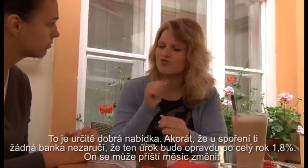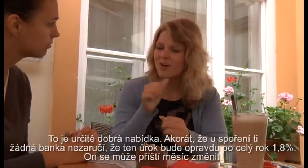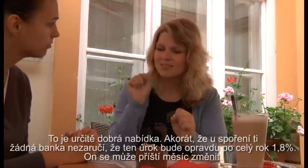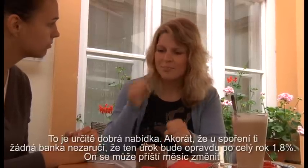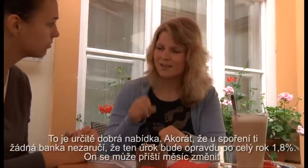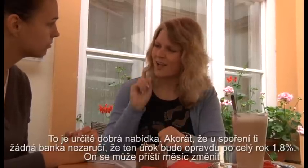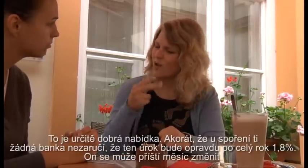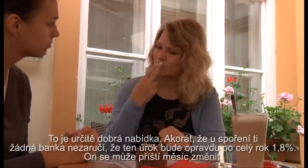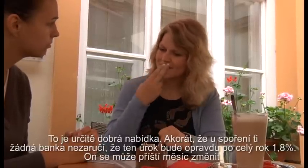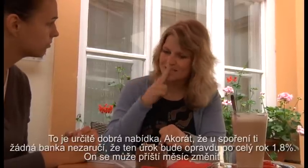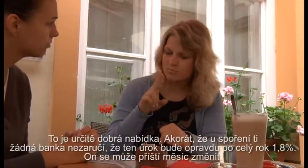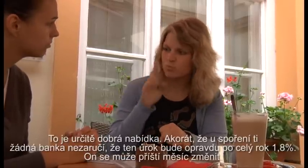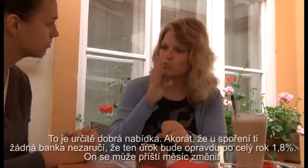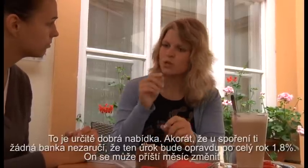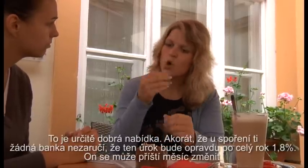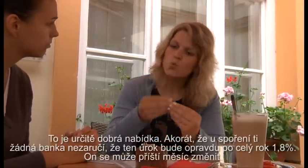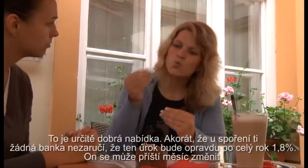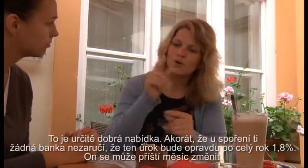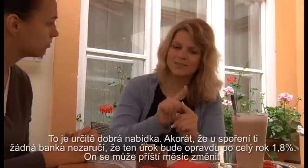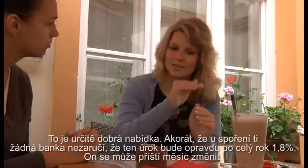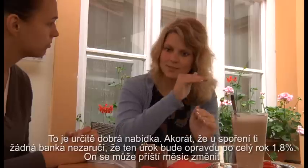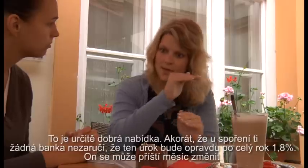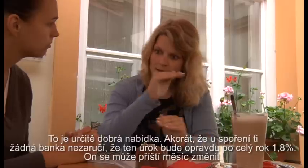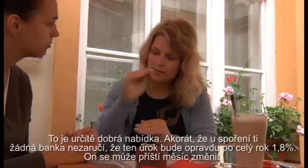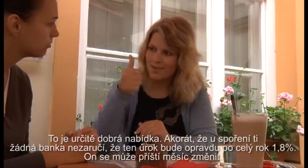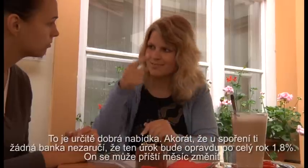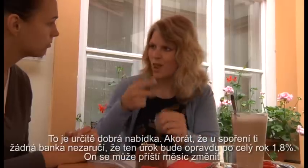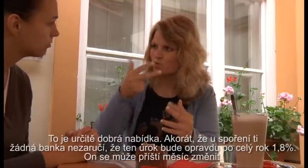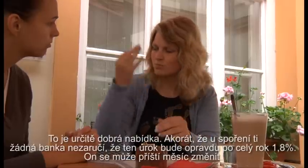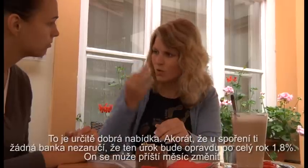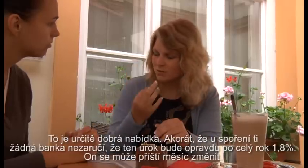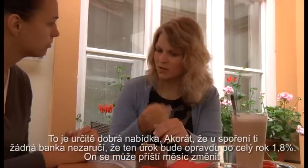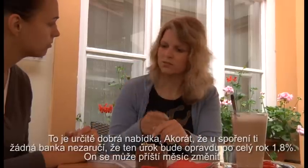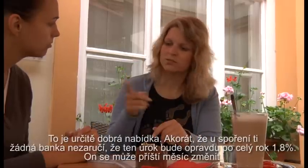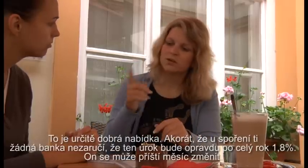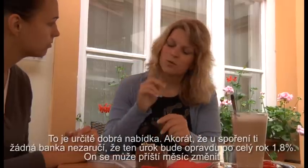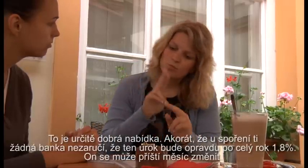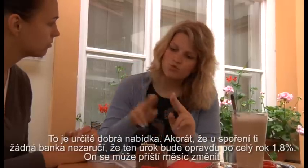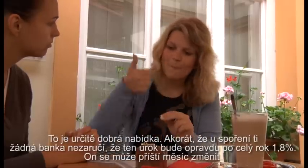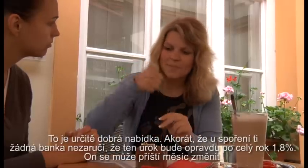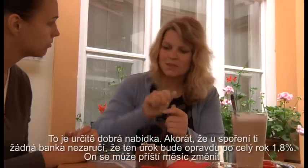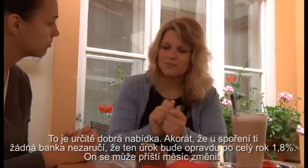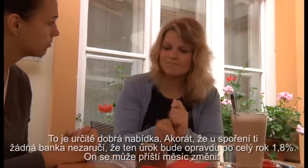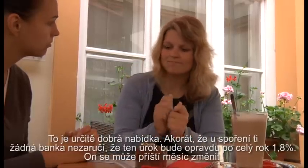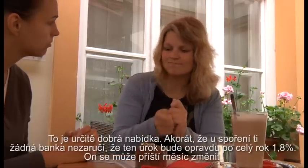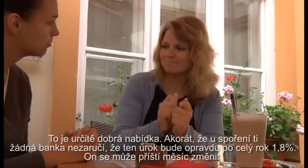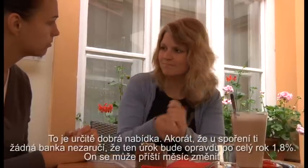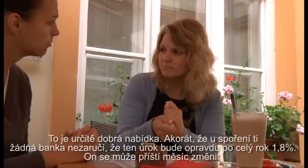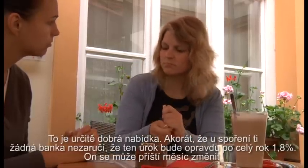Akorát, že u spoření žádná banka nezaručí, že ten úrok bude opravdu celý rok 1,8%. On se může příští měsíc